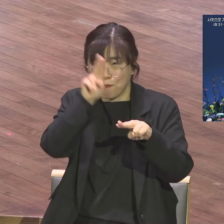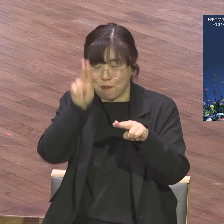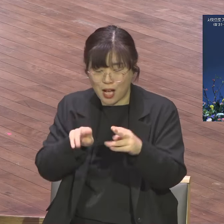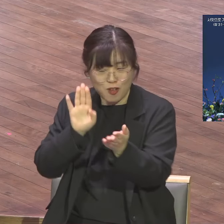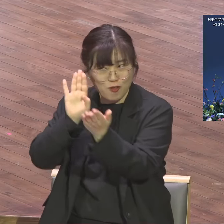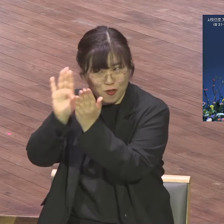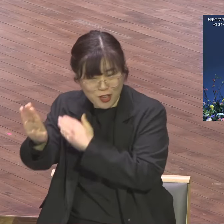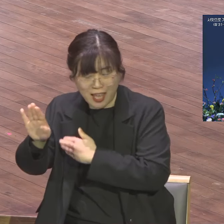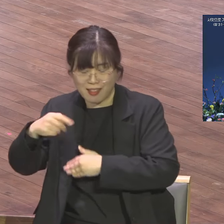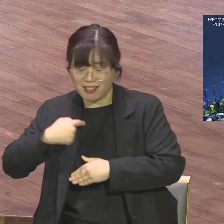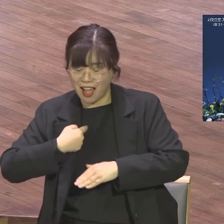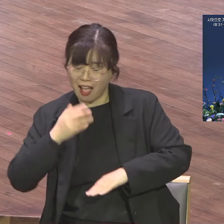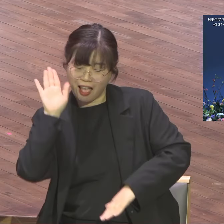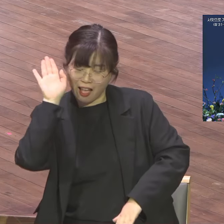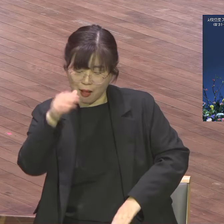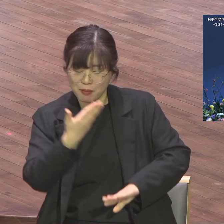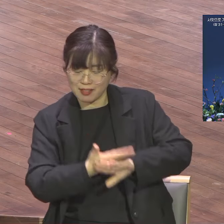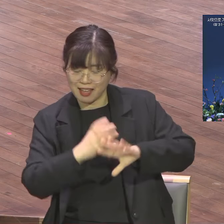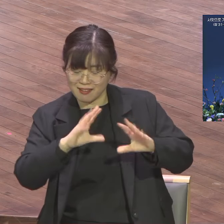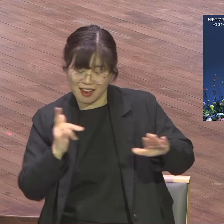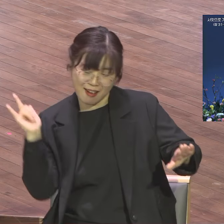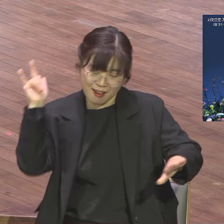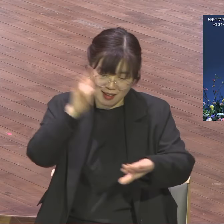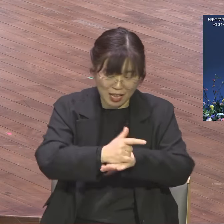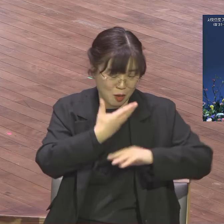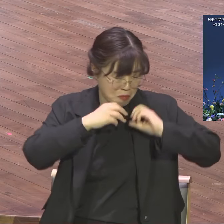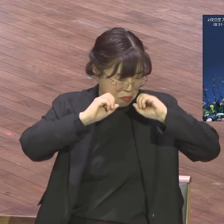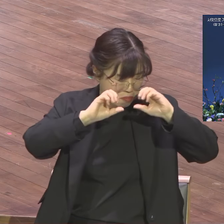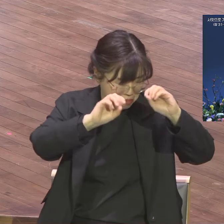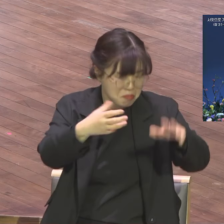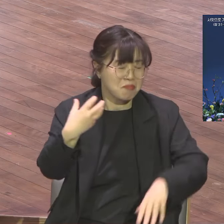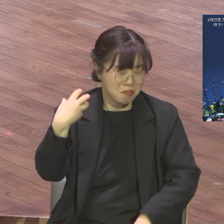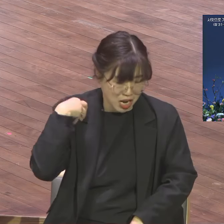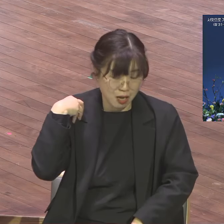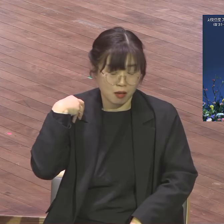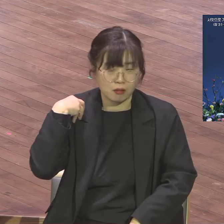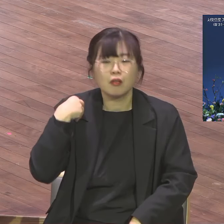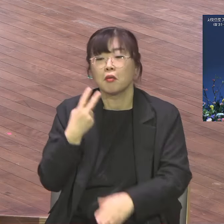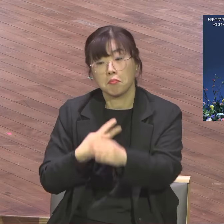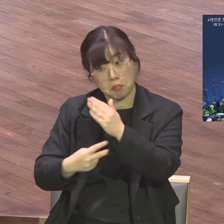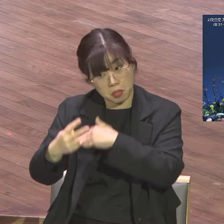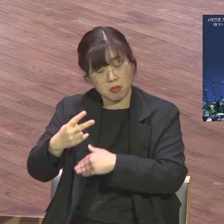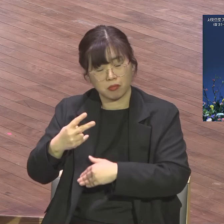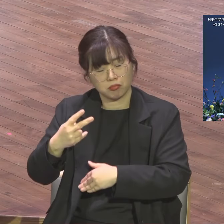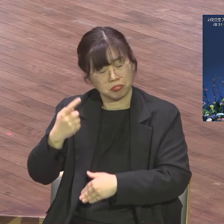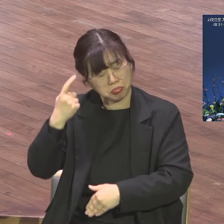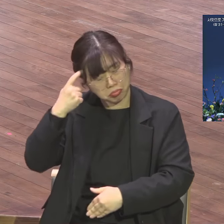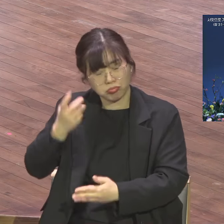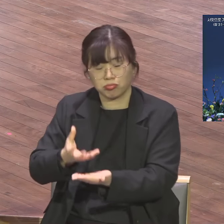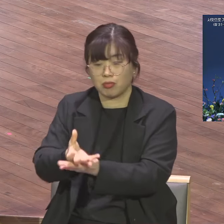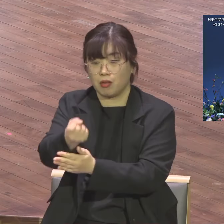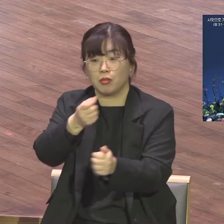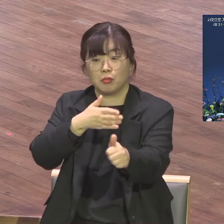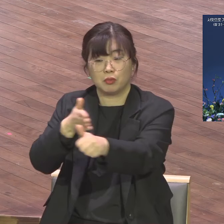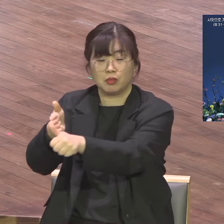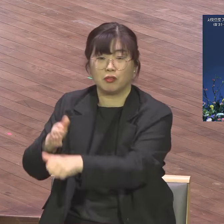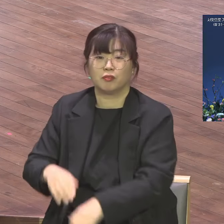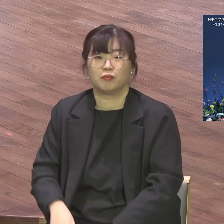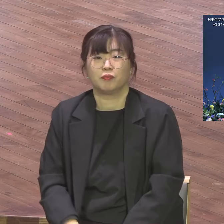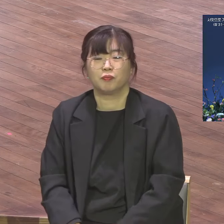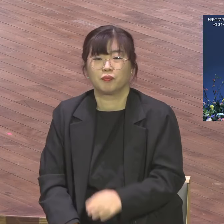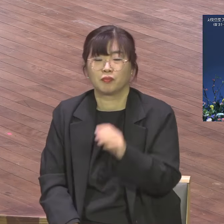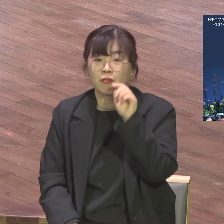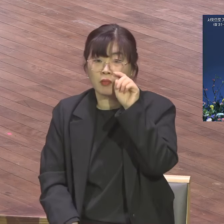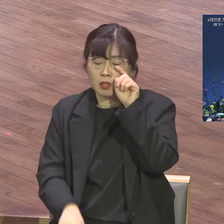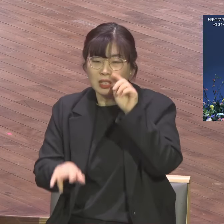내가 은퇴하면 이런 가슴을 다 가져보세요. 선교지에 너무 필요합니다 지금. 사람이